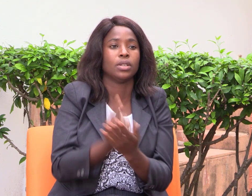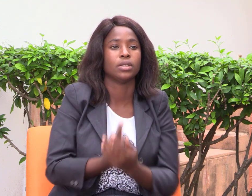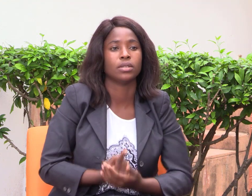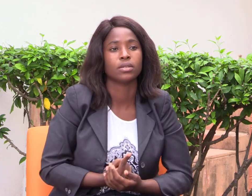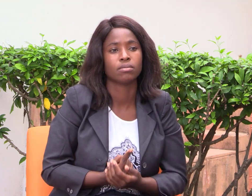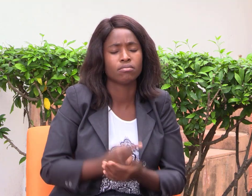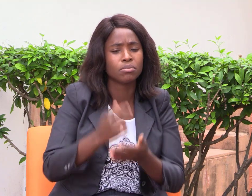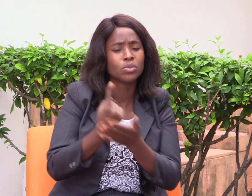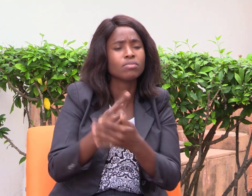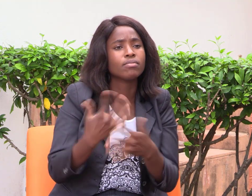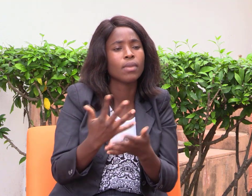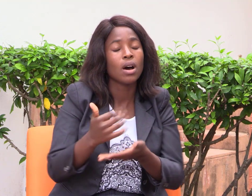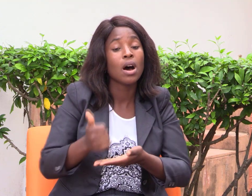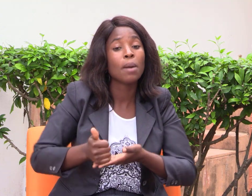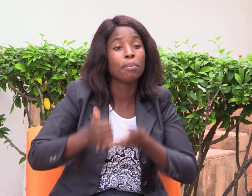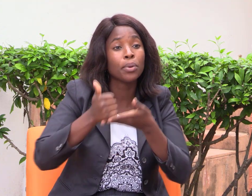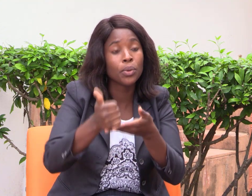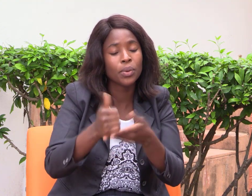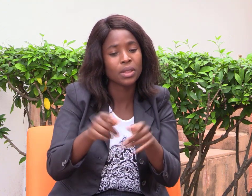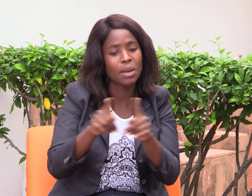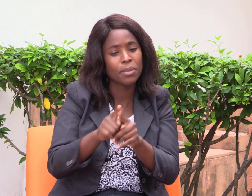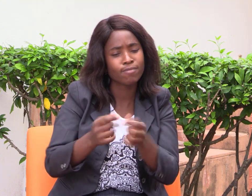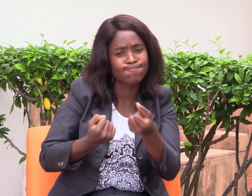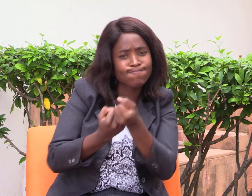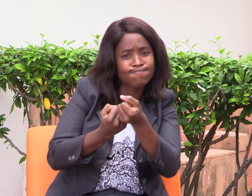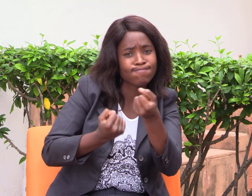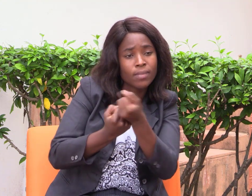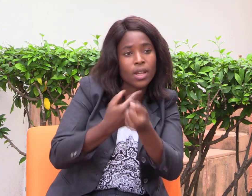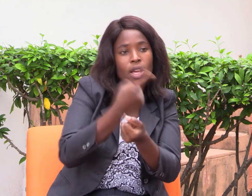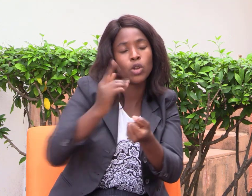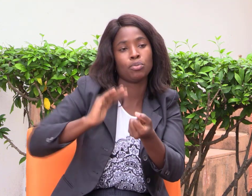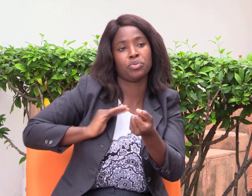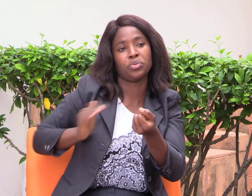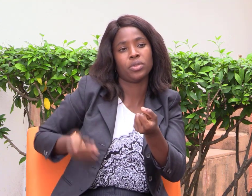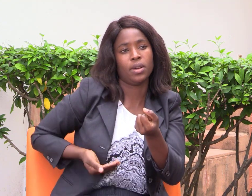muito importante para que possa ter este apoio,